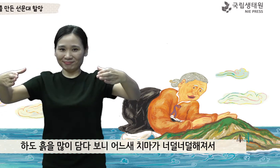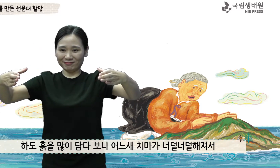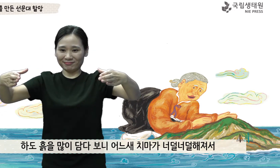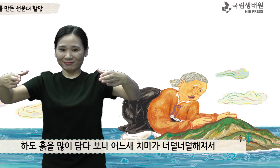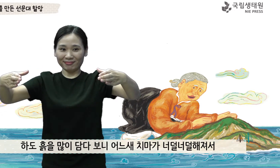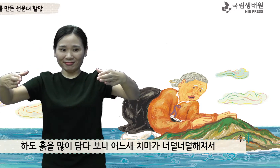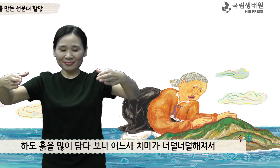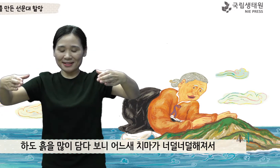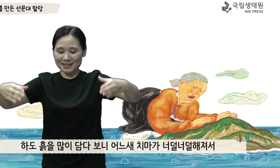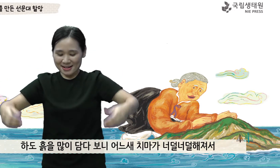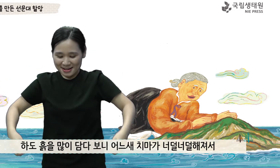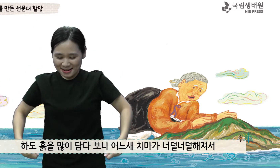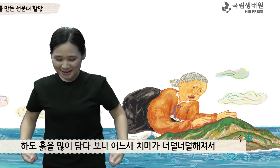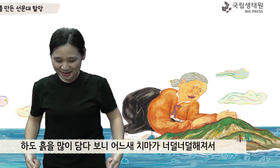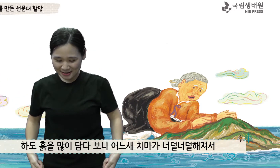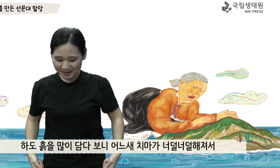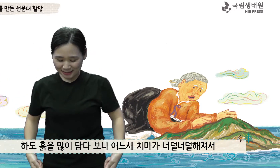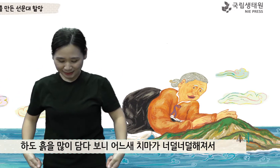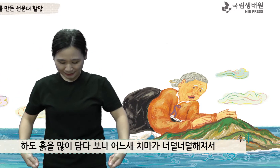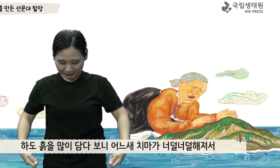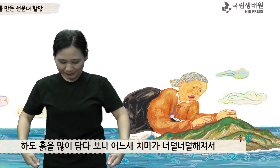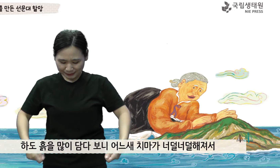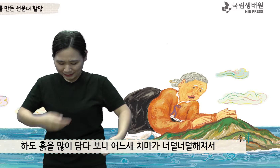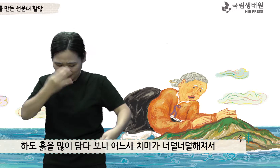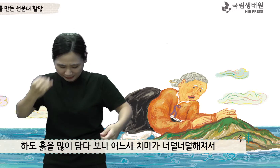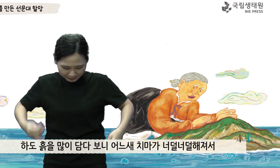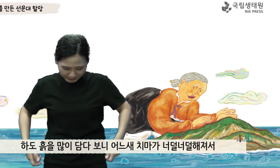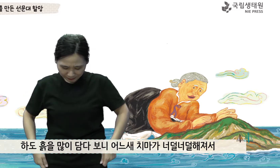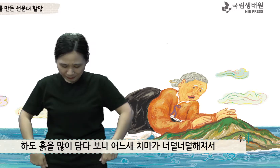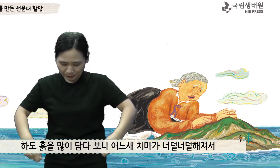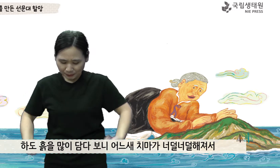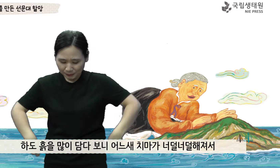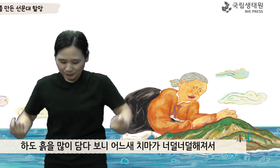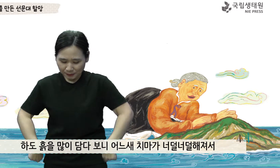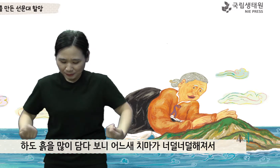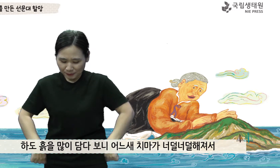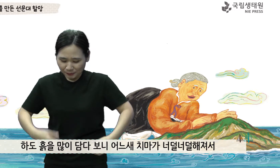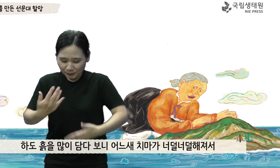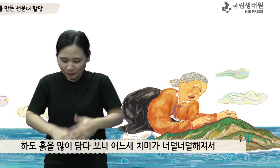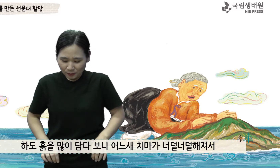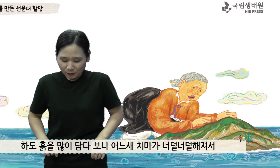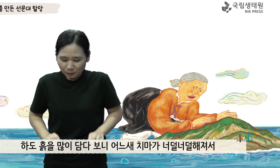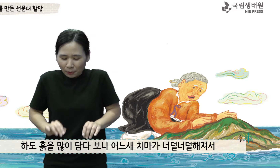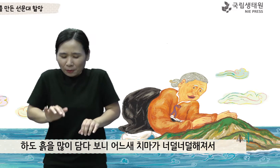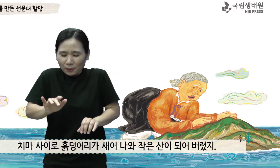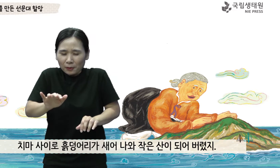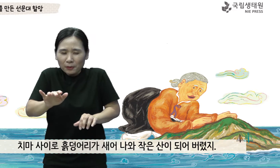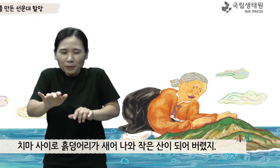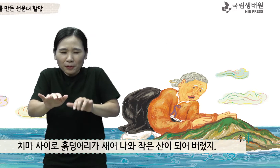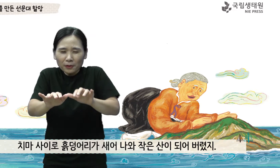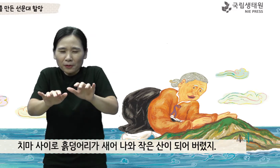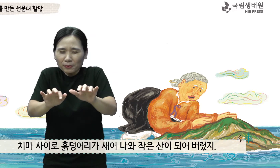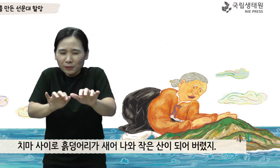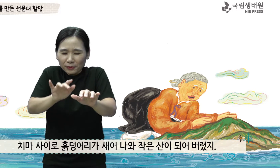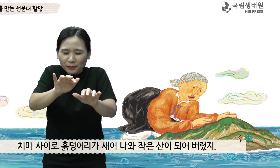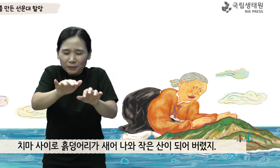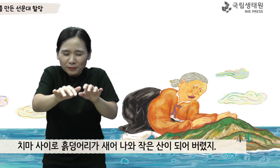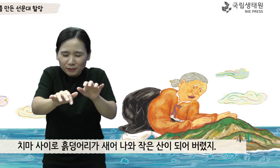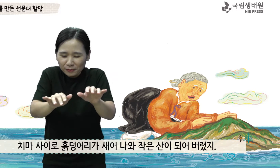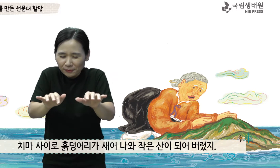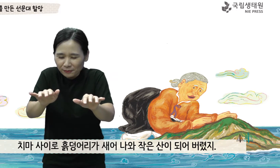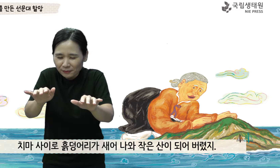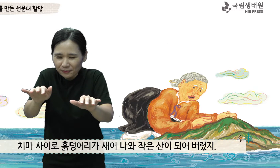하도 흙을 많이 담다 보니 어느새 치마가 너덜너덜해져서 치마 사이로